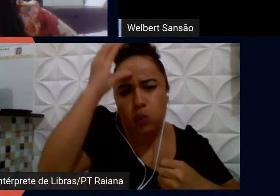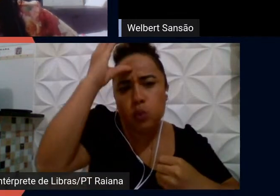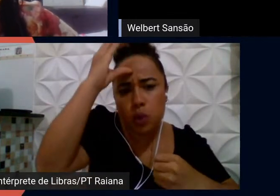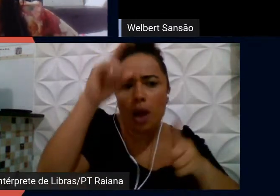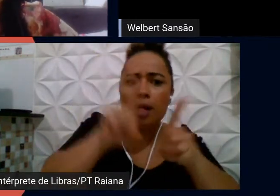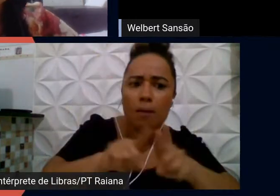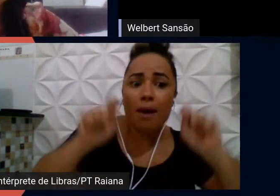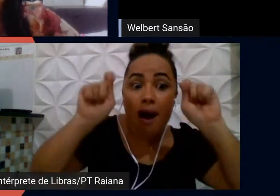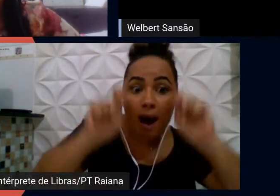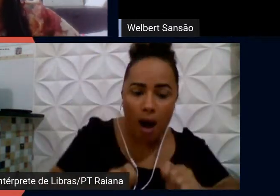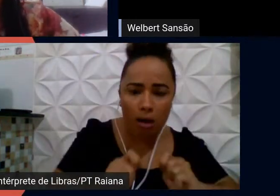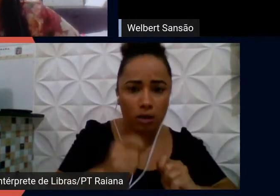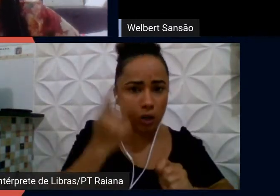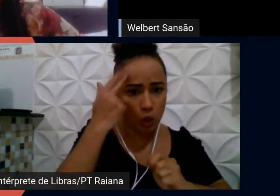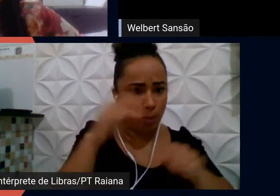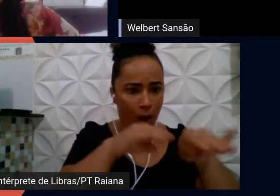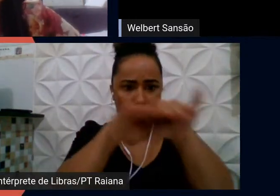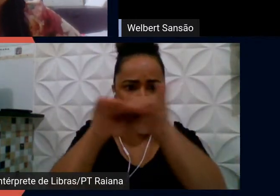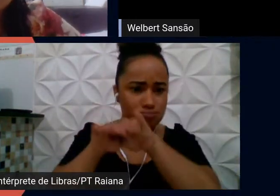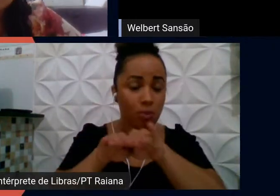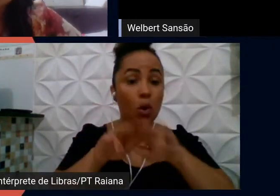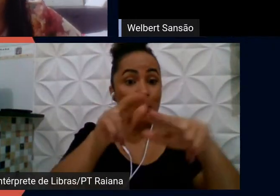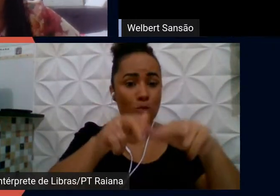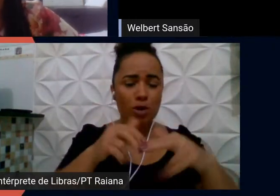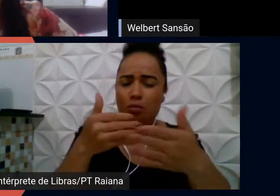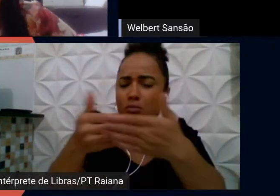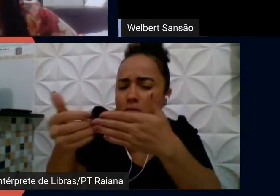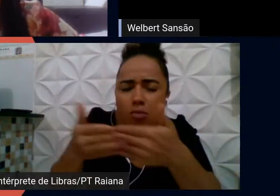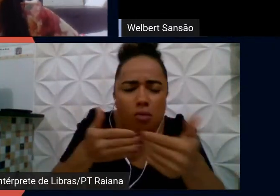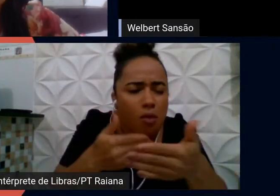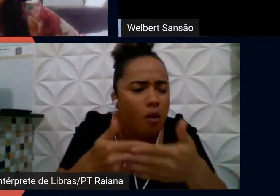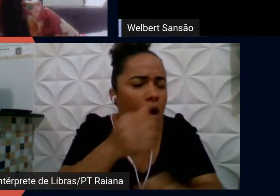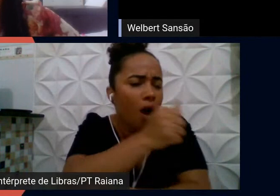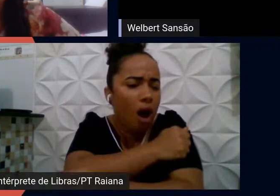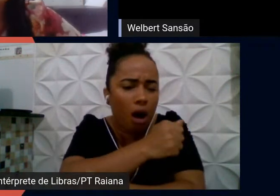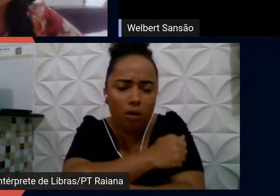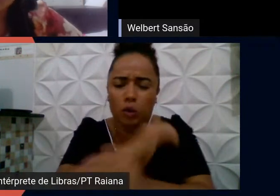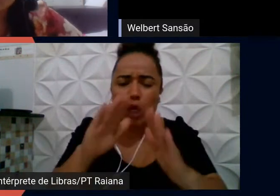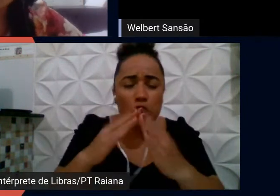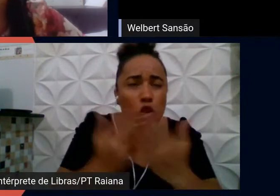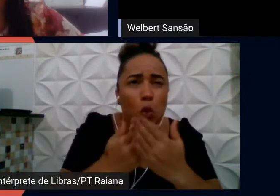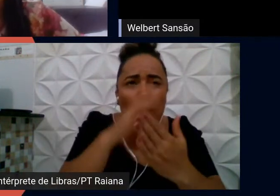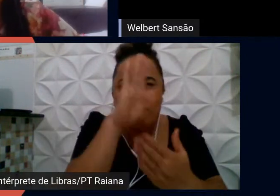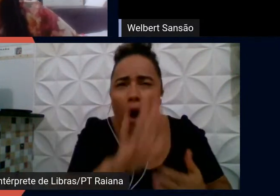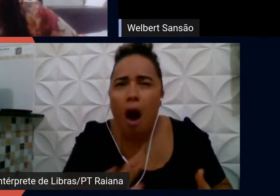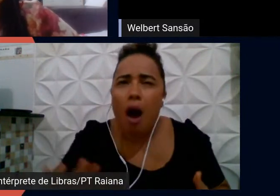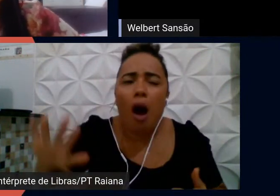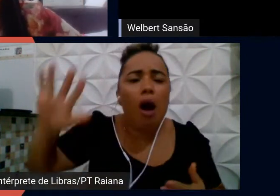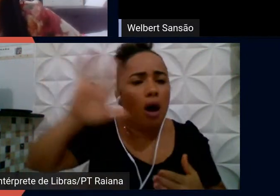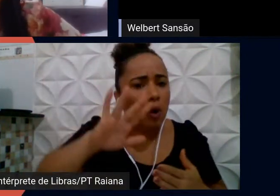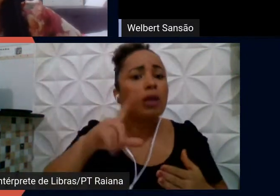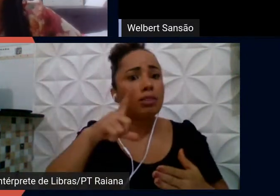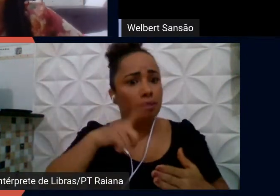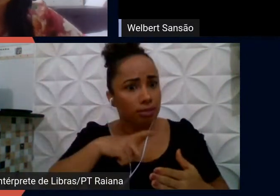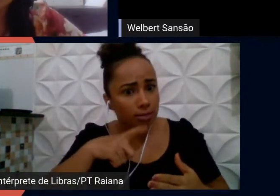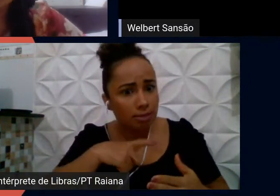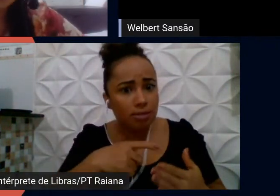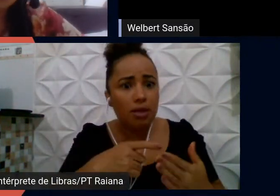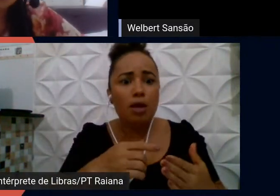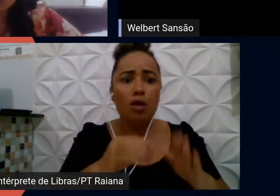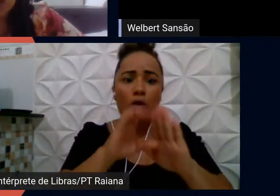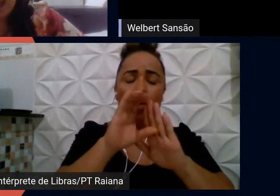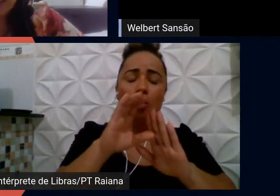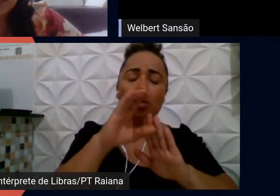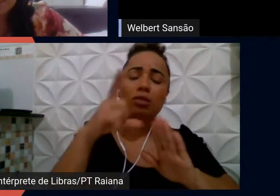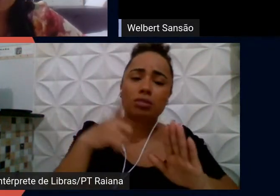e habilidades comum. Então, qualquer aluno de qualquer escola do Brasil teria acesso aos mesmos